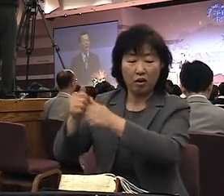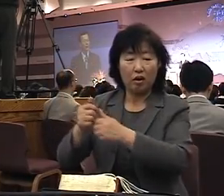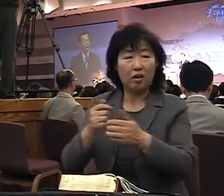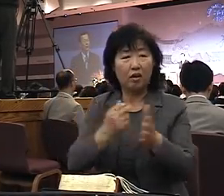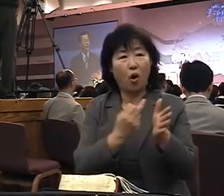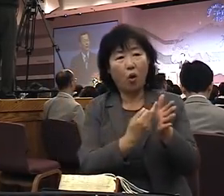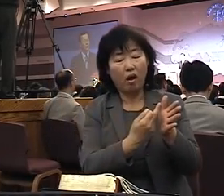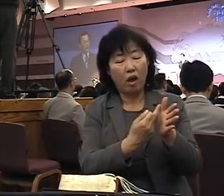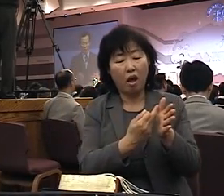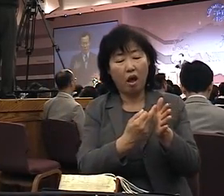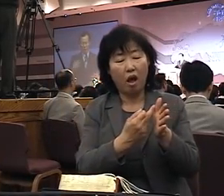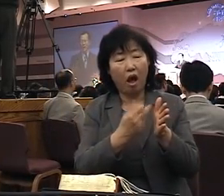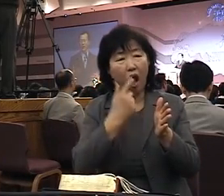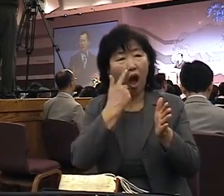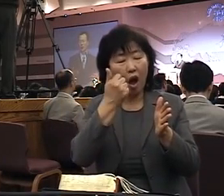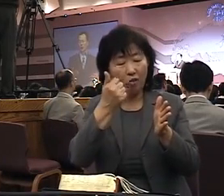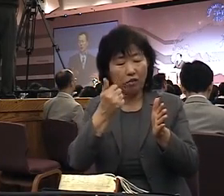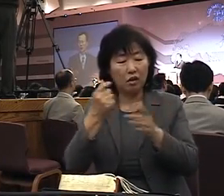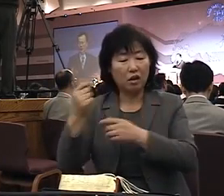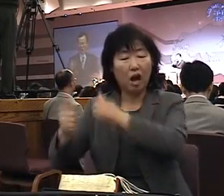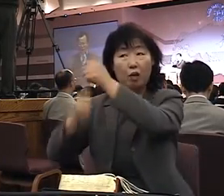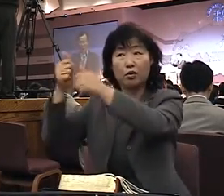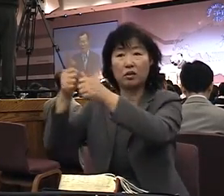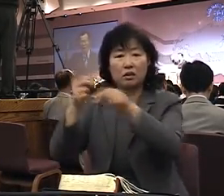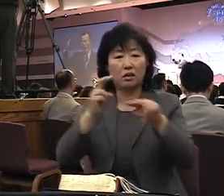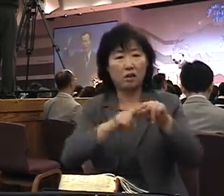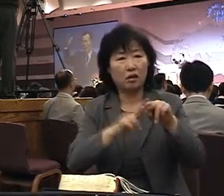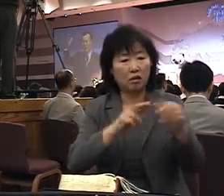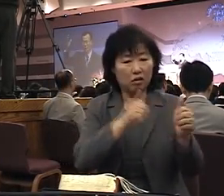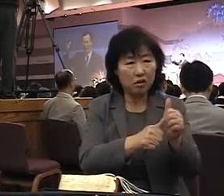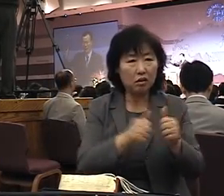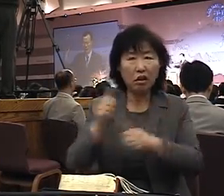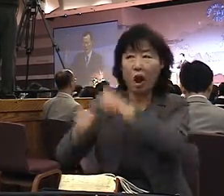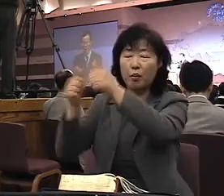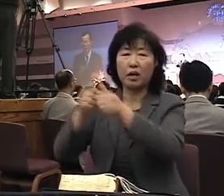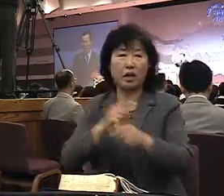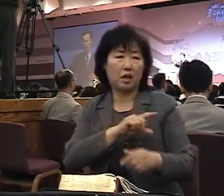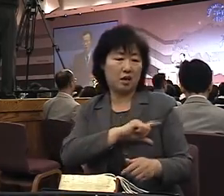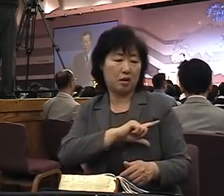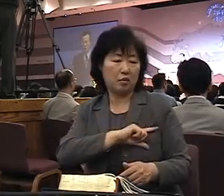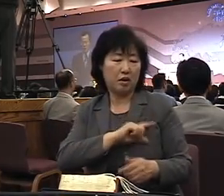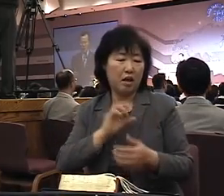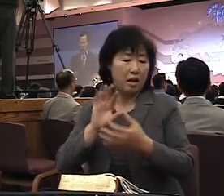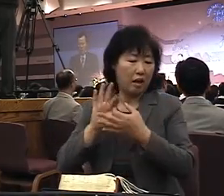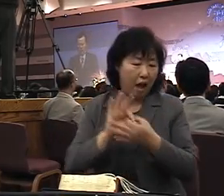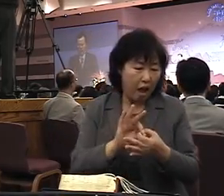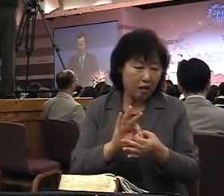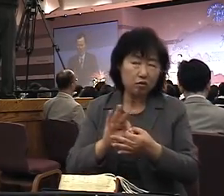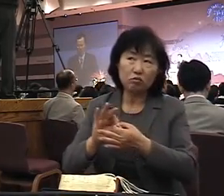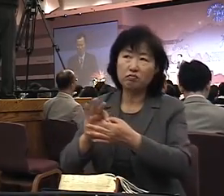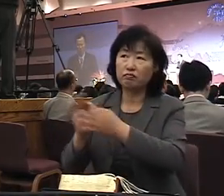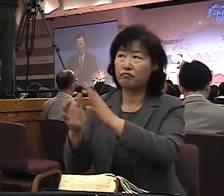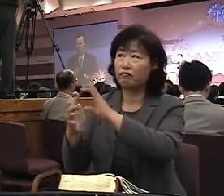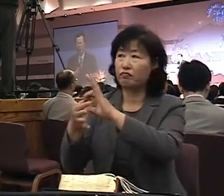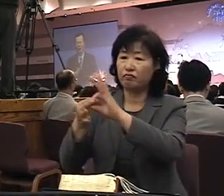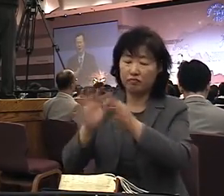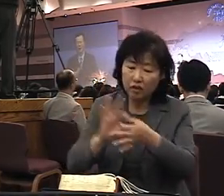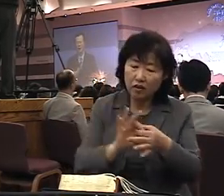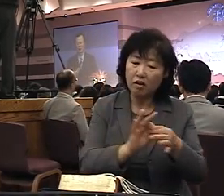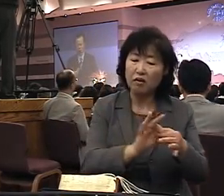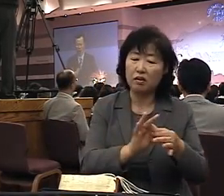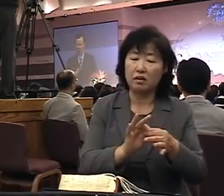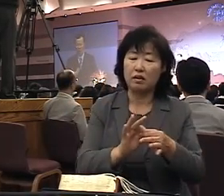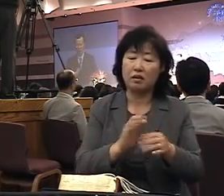위한 자리로 들어가서 자기가 가문의 이름을 계속 연결시킨다는 것에 대하여